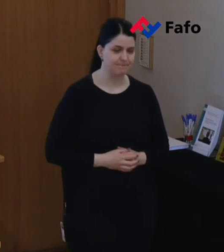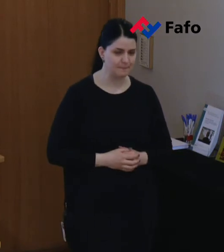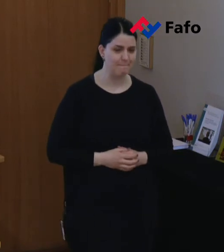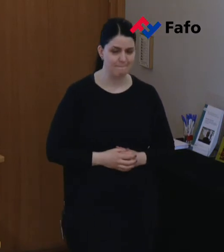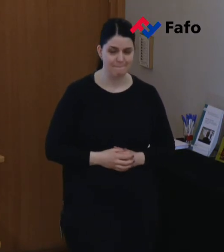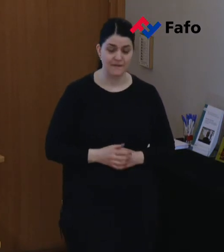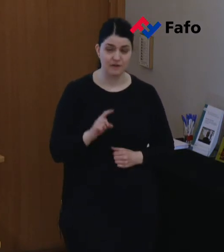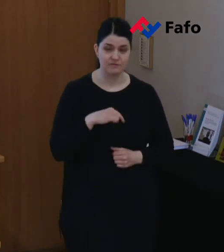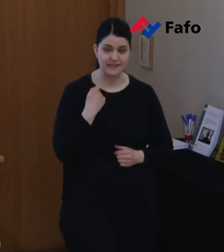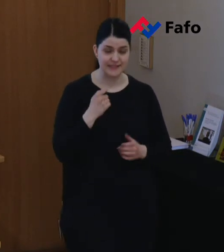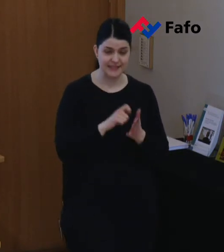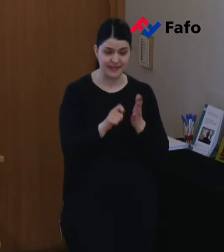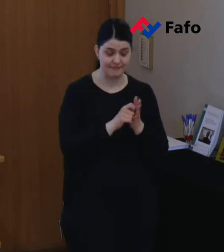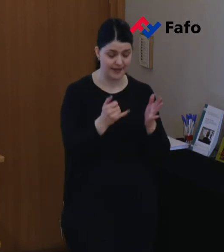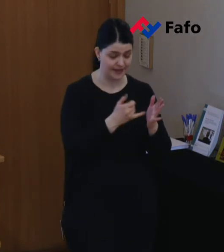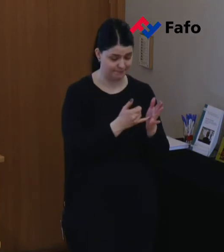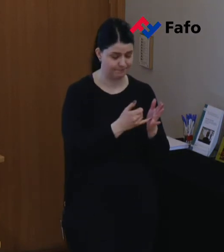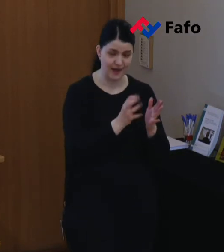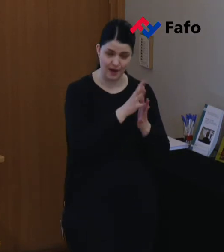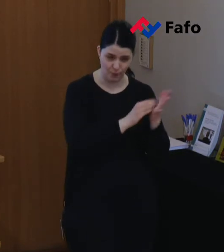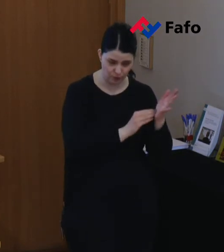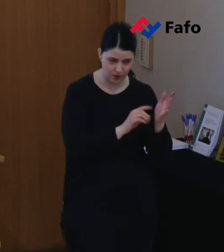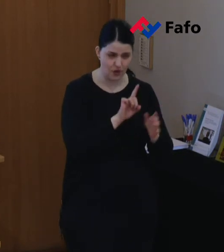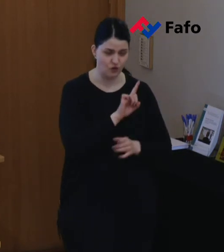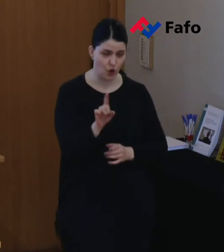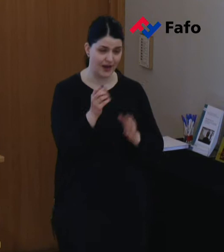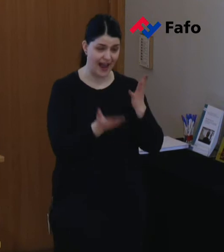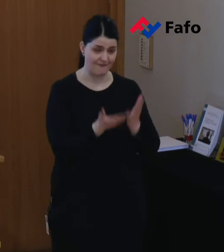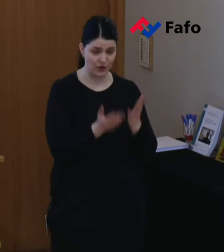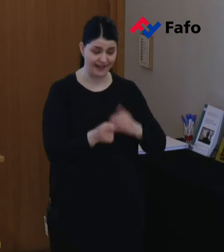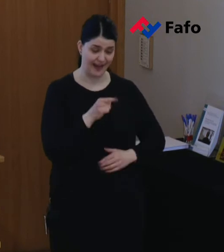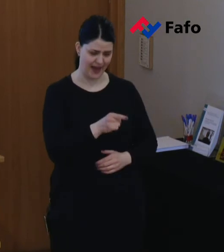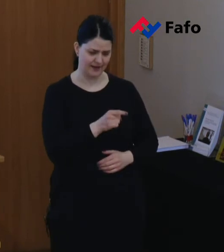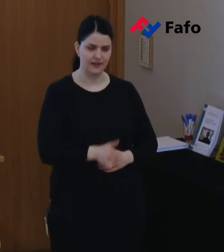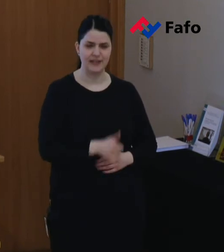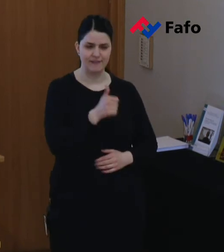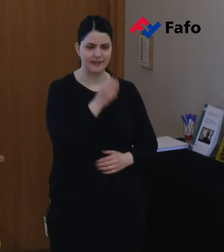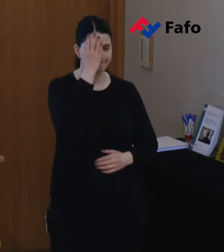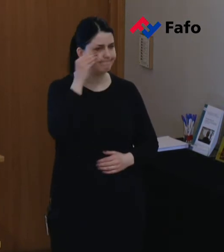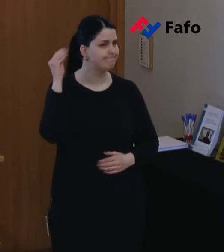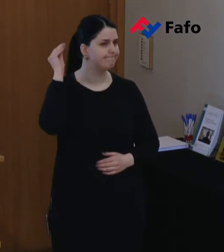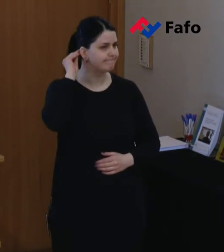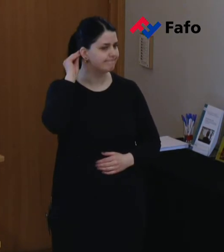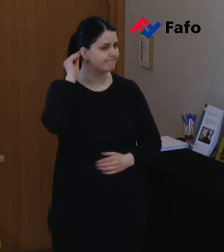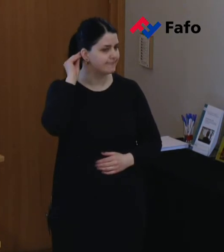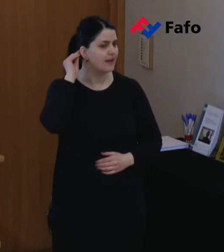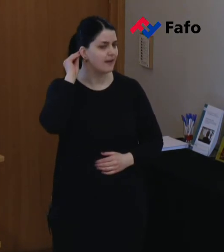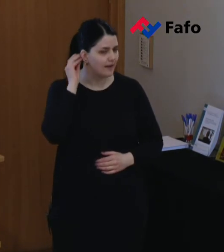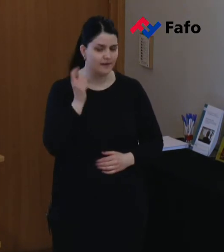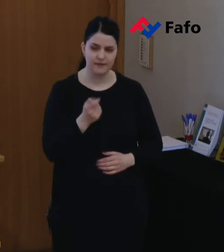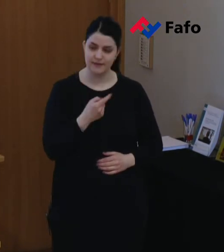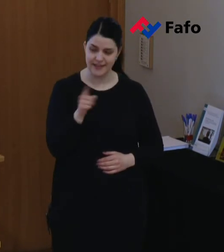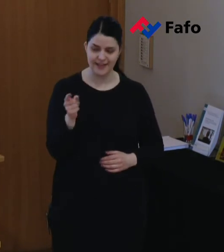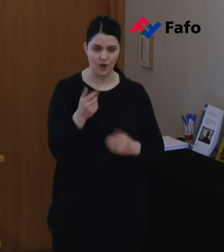Så skriver vi i rapporten at når man skal evaluere dette, så det viktig å på en måte ha i bakhodet at en del av altså disse